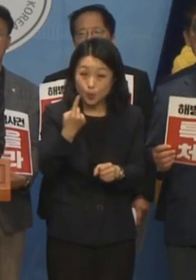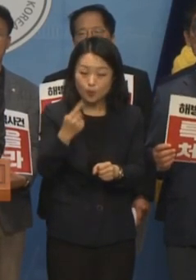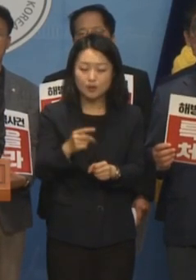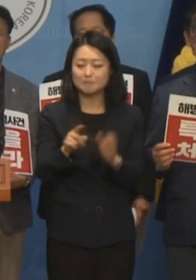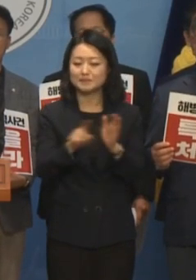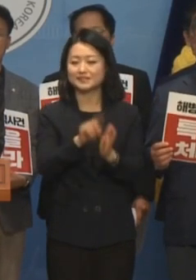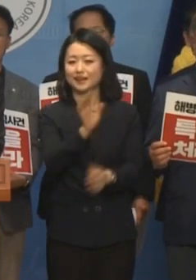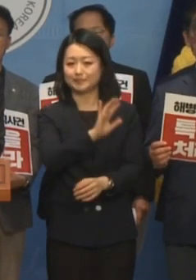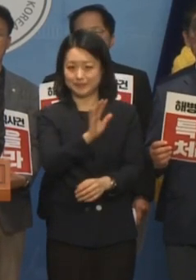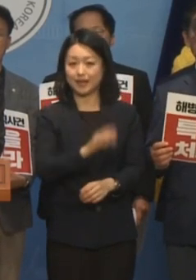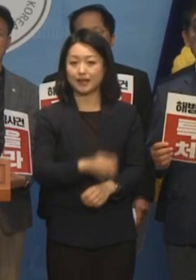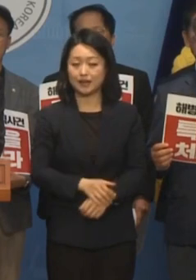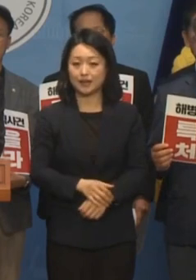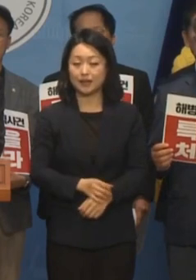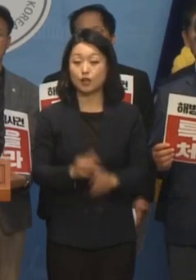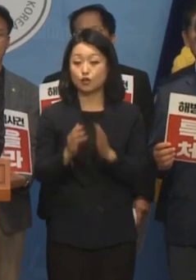것입니다.